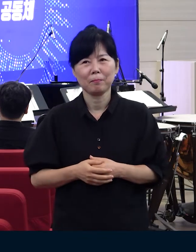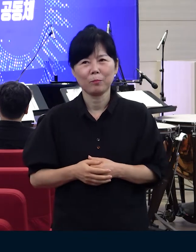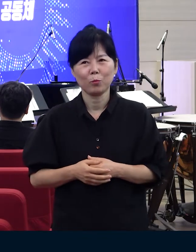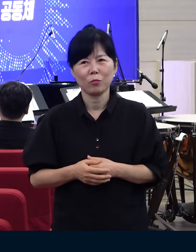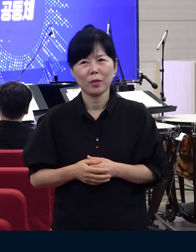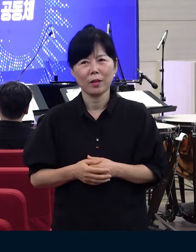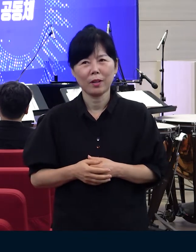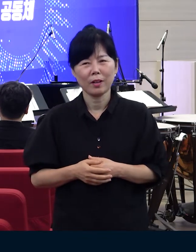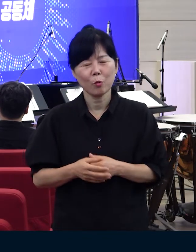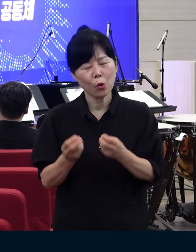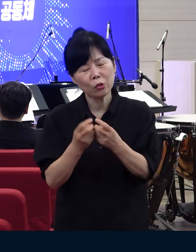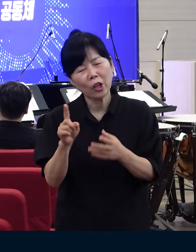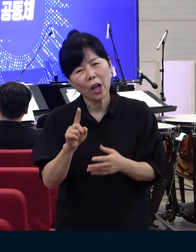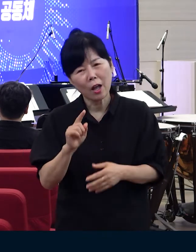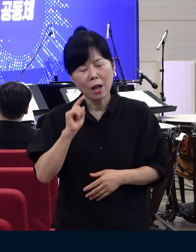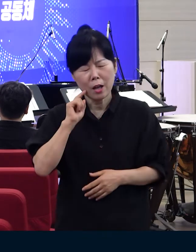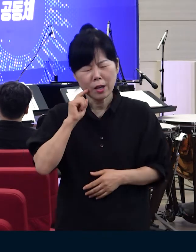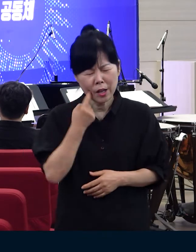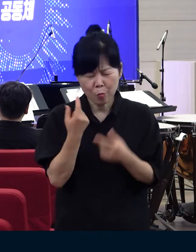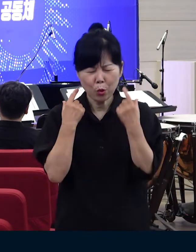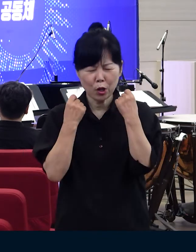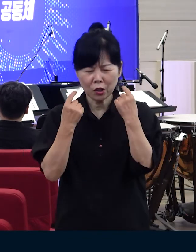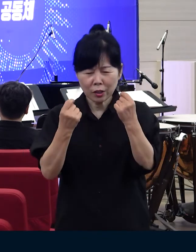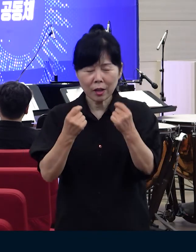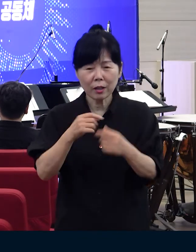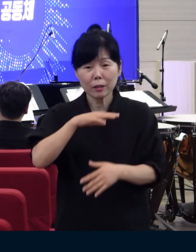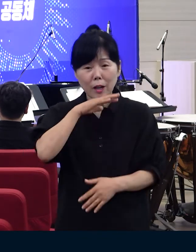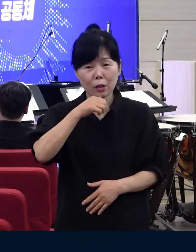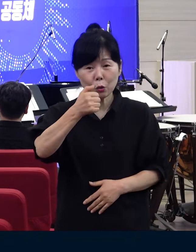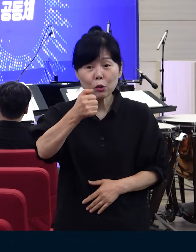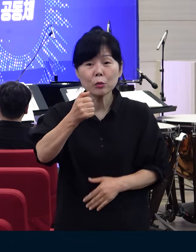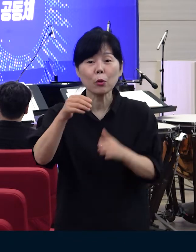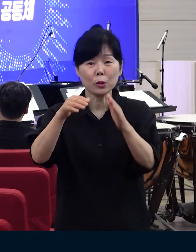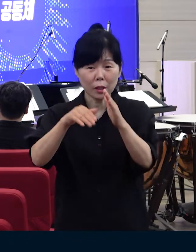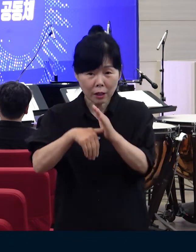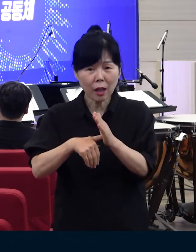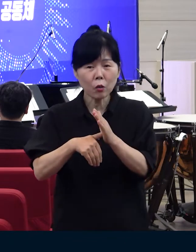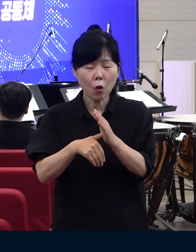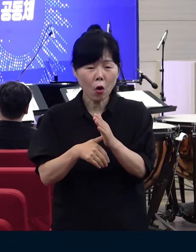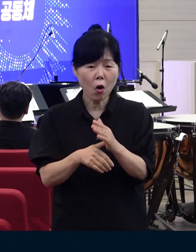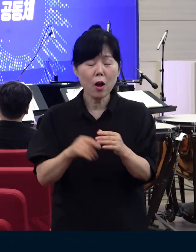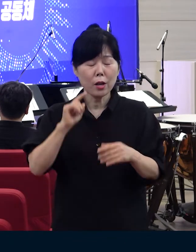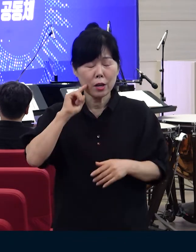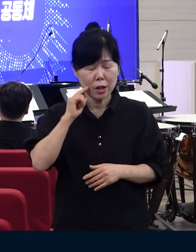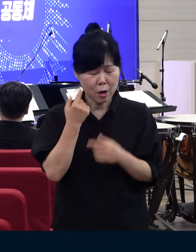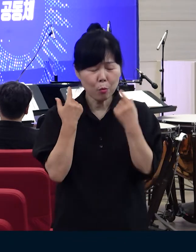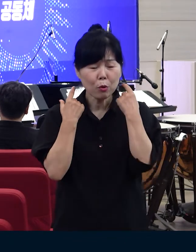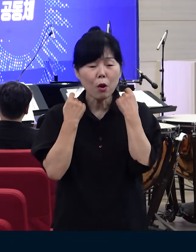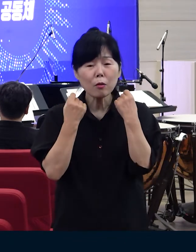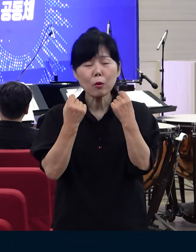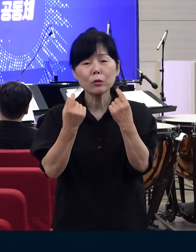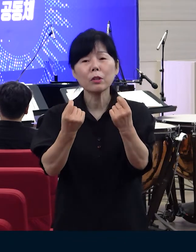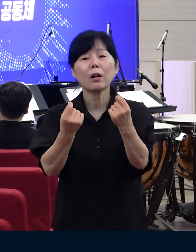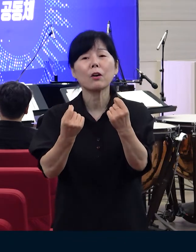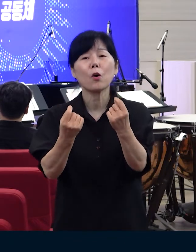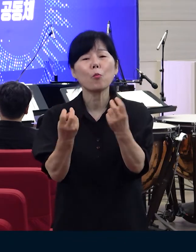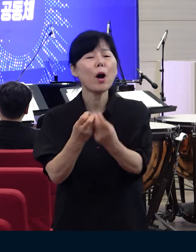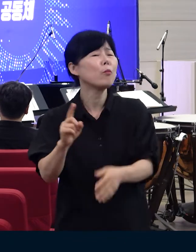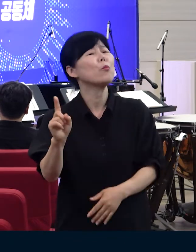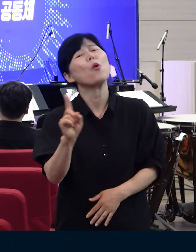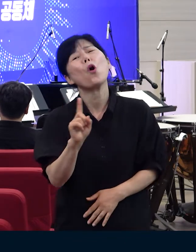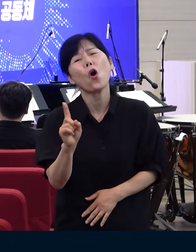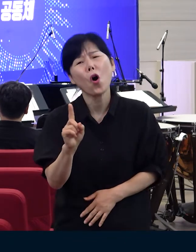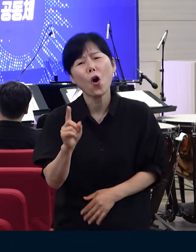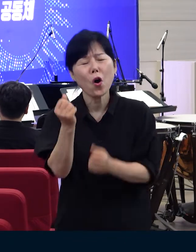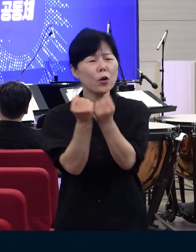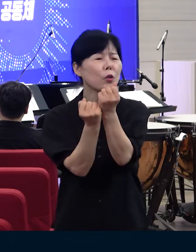된 것이냐? 65세가 되었어도 이렇게 치명적인 아름다움을 유지하고 있는 사례의 미모에 대해서 도대체 어떻게